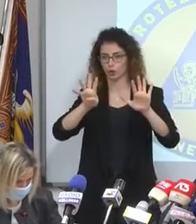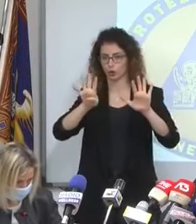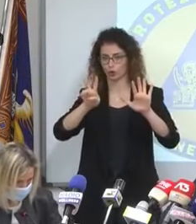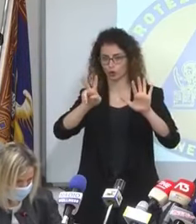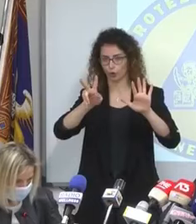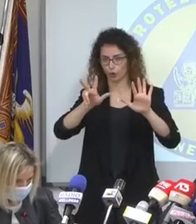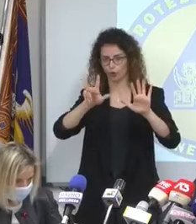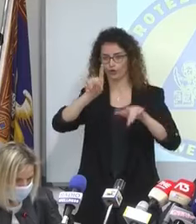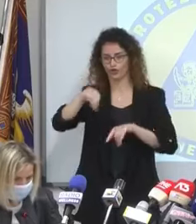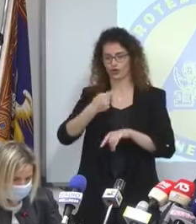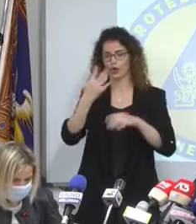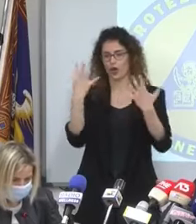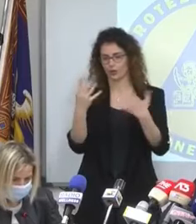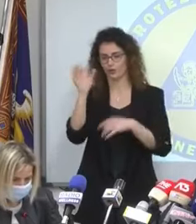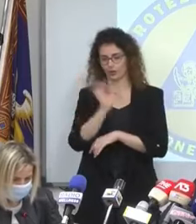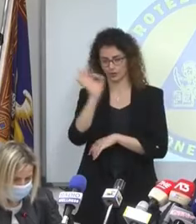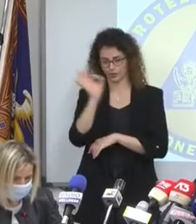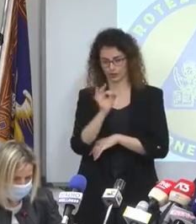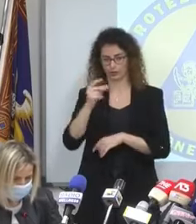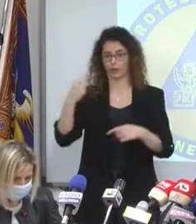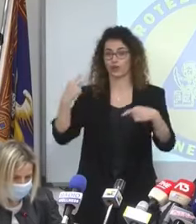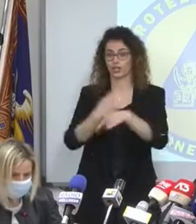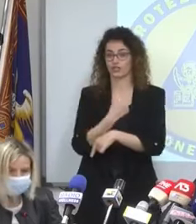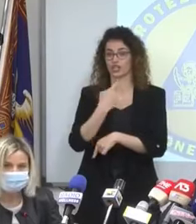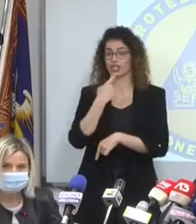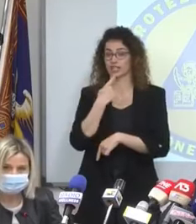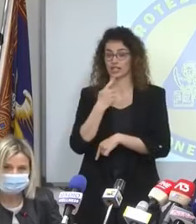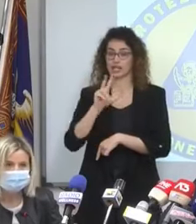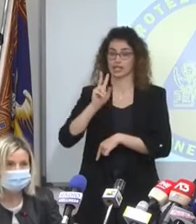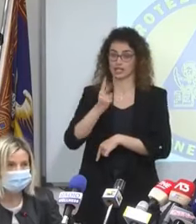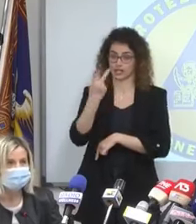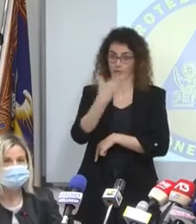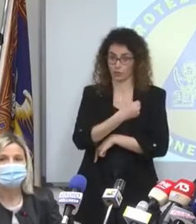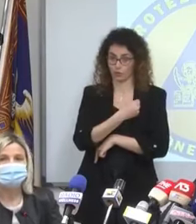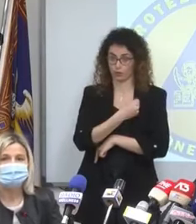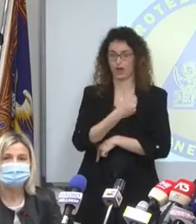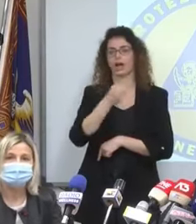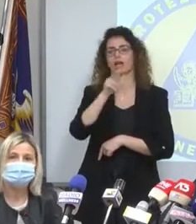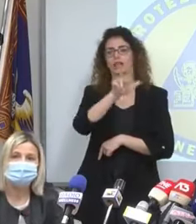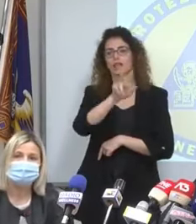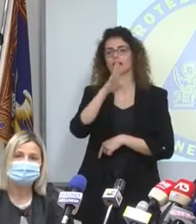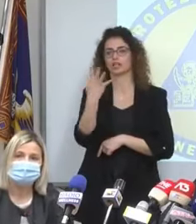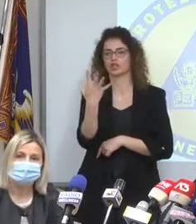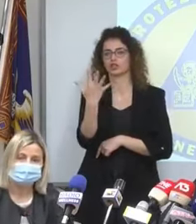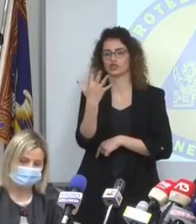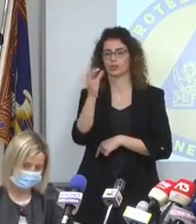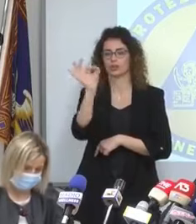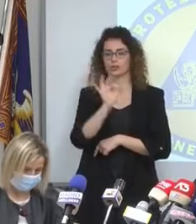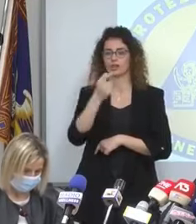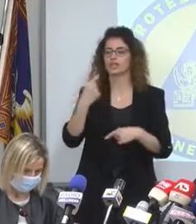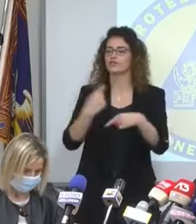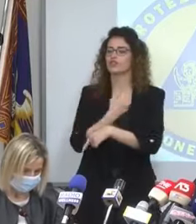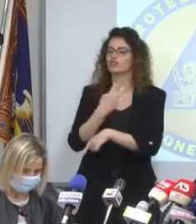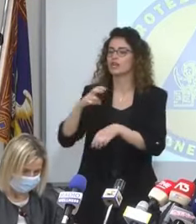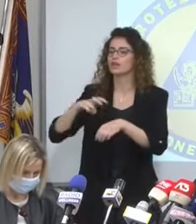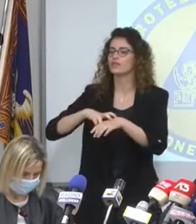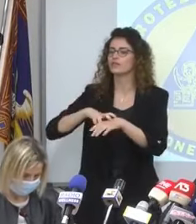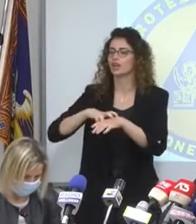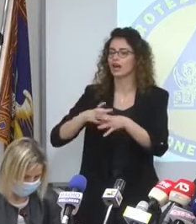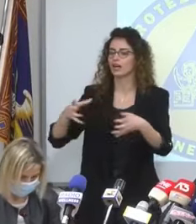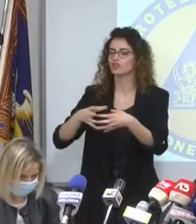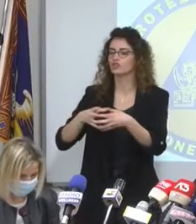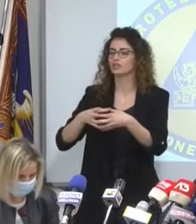prima. Quelli che hanno già fatto il ciclo completo sono il 35%. E i fragili, assessore, mi scusi,